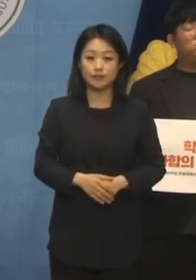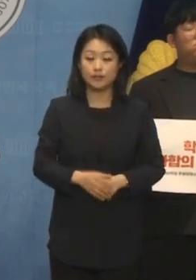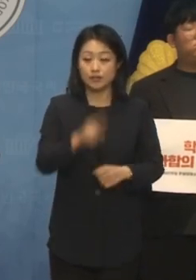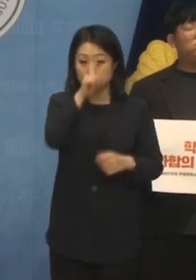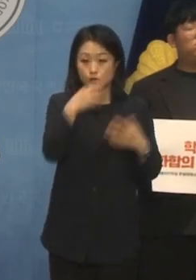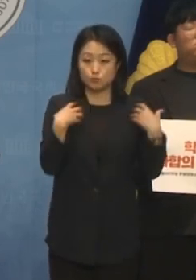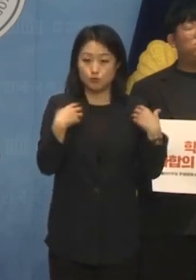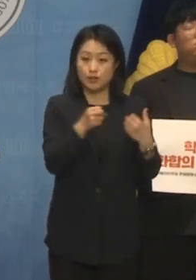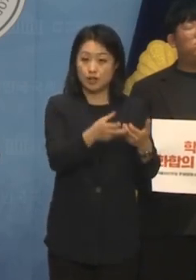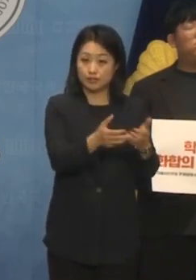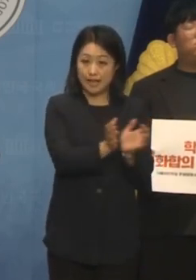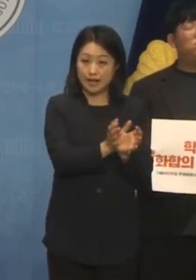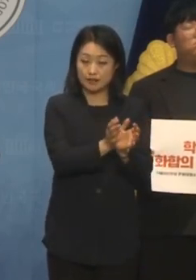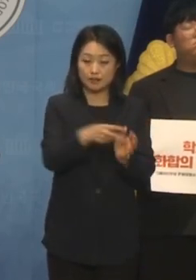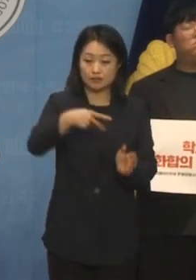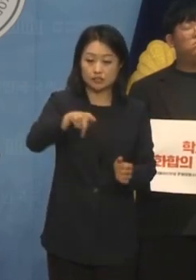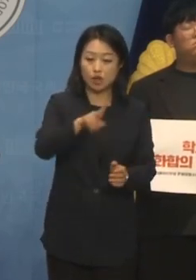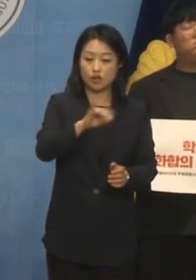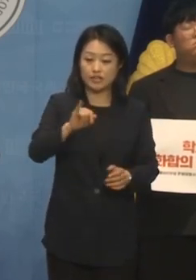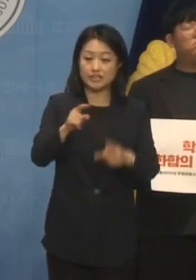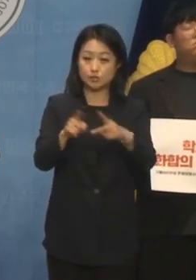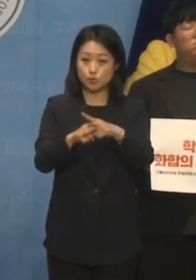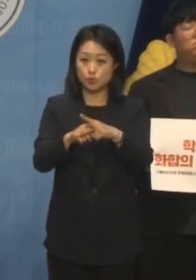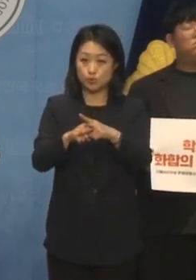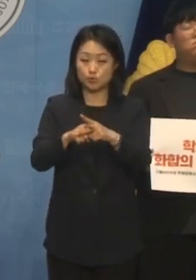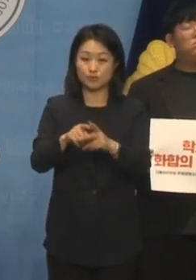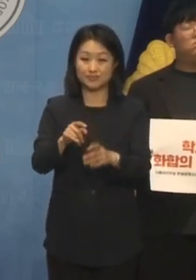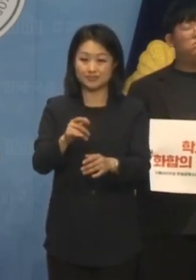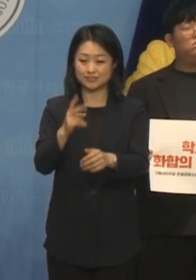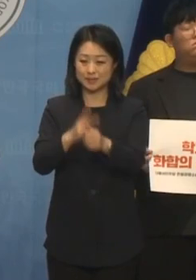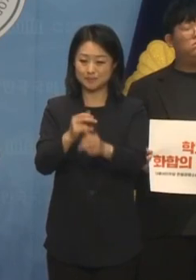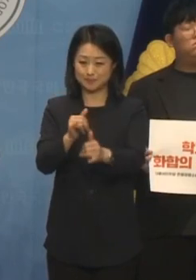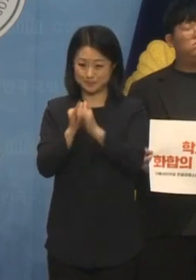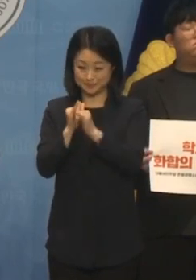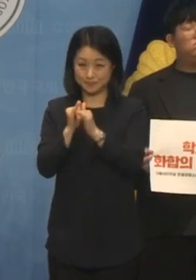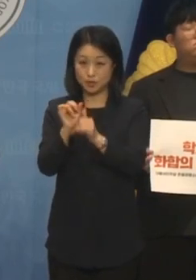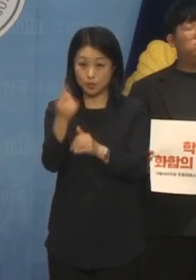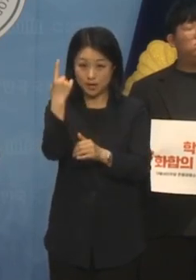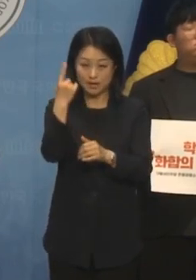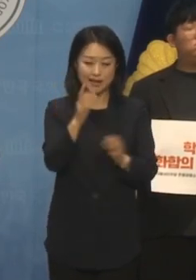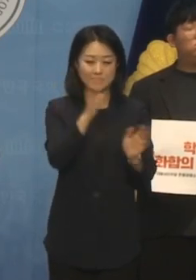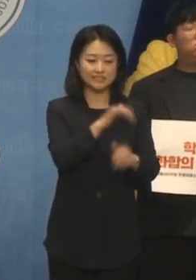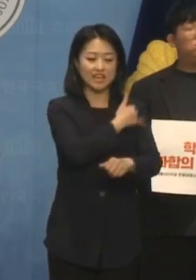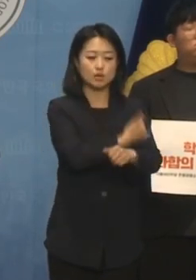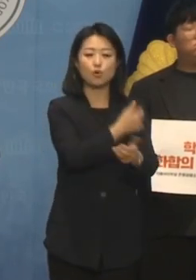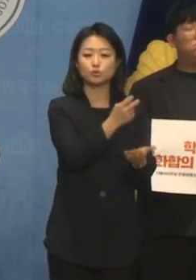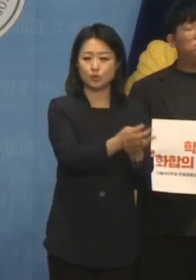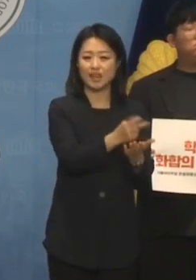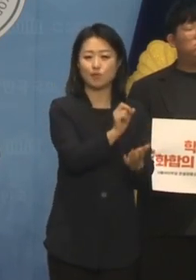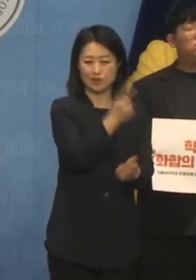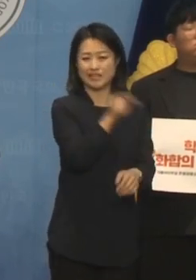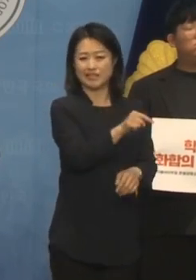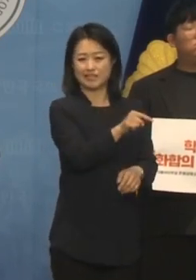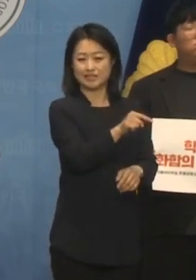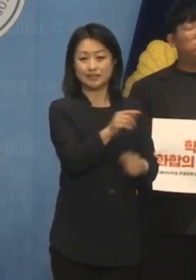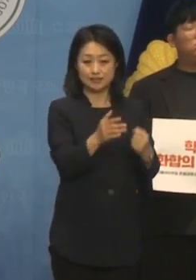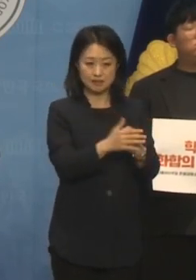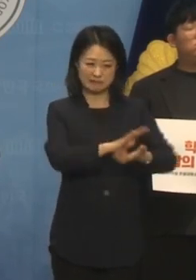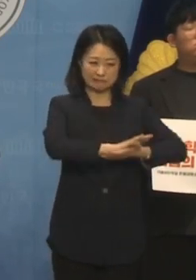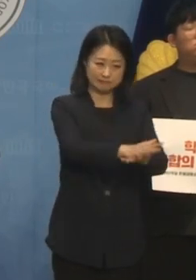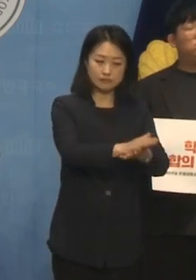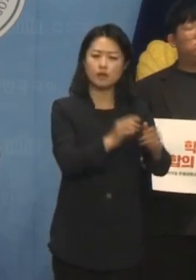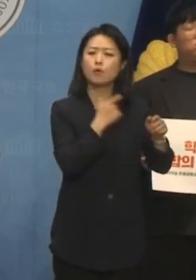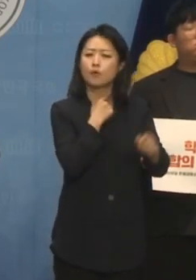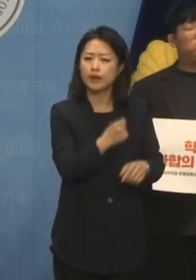정부와 여당은 서희초 사태 이후 교권 침해 원인이 학생인권조례 때문이라며 무력으로 학생들의 인권을 짓밟으려 하고